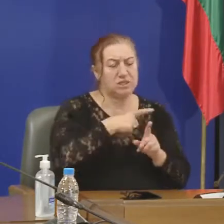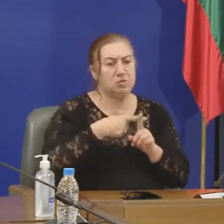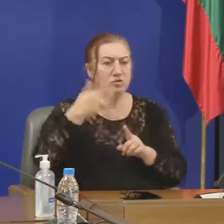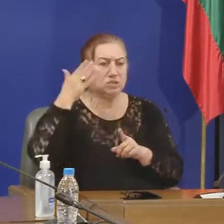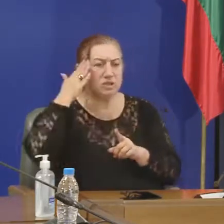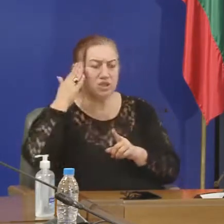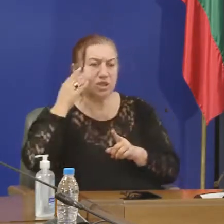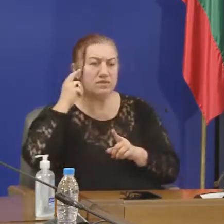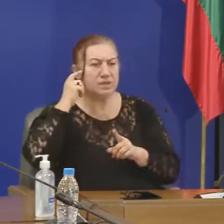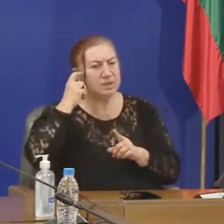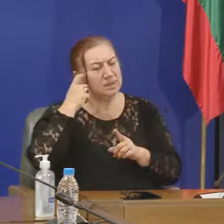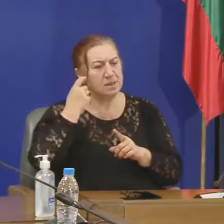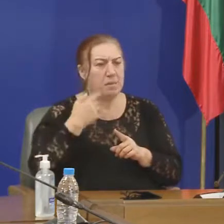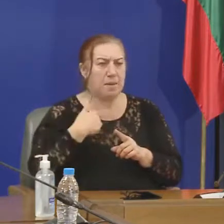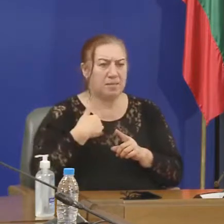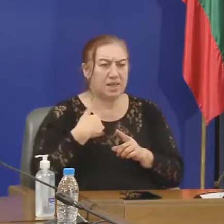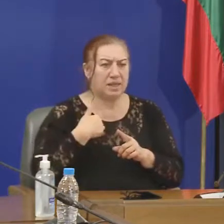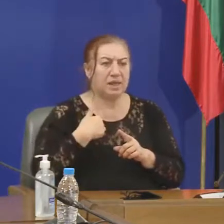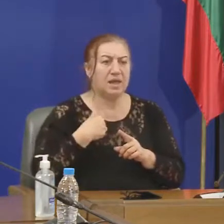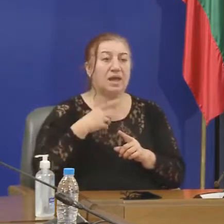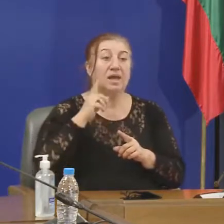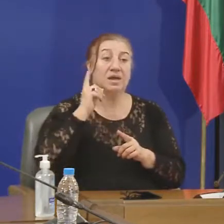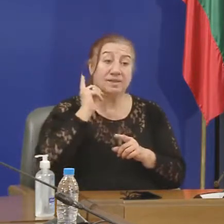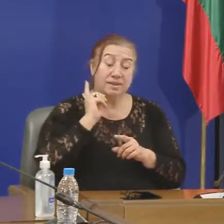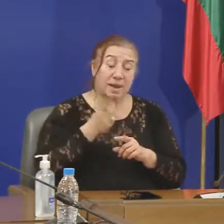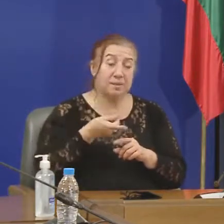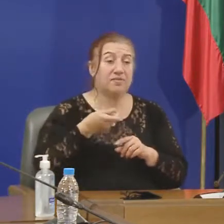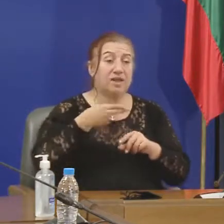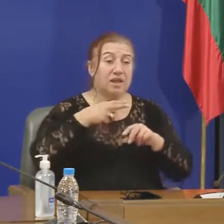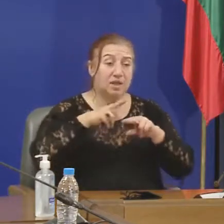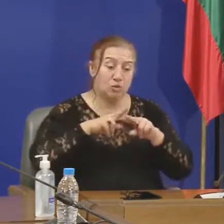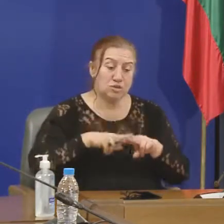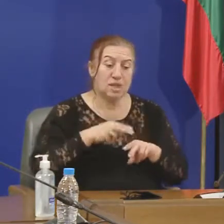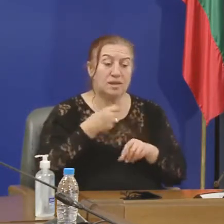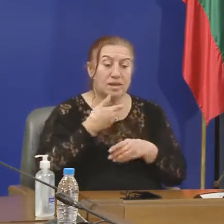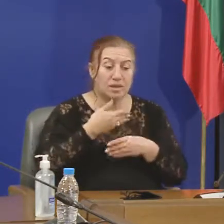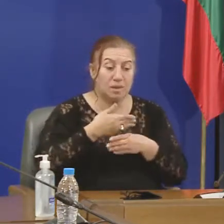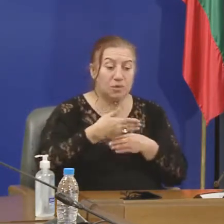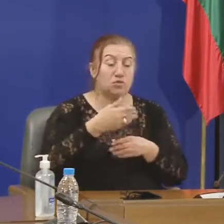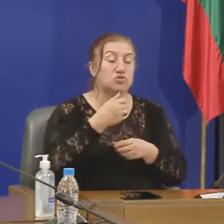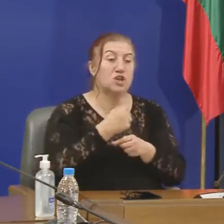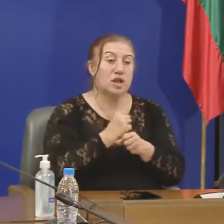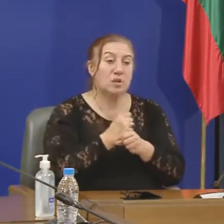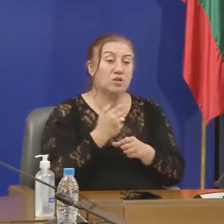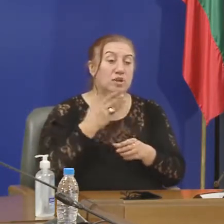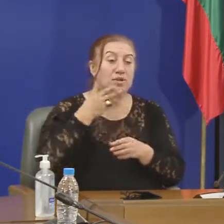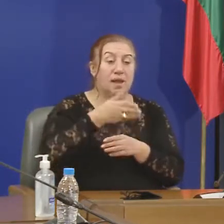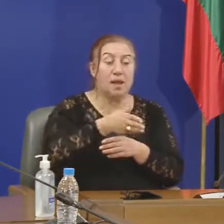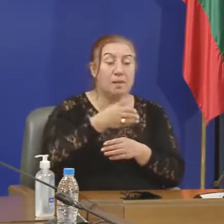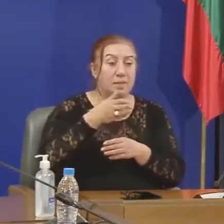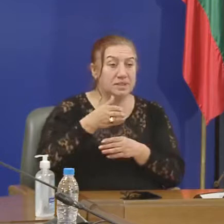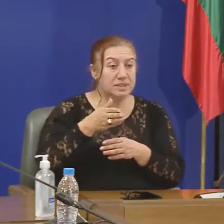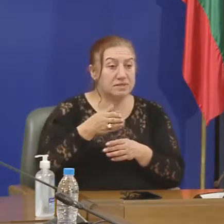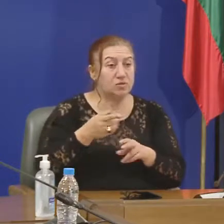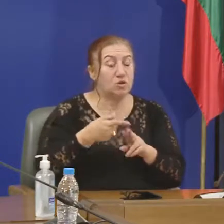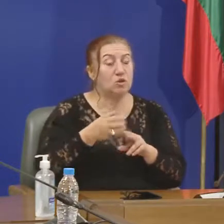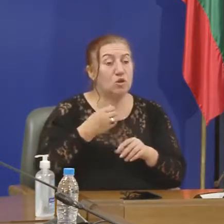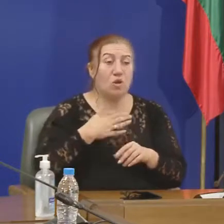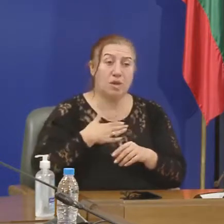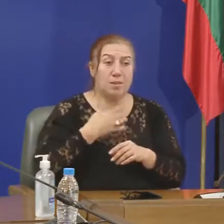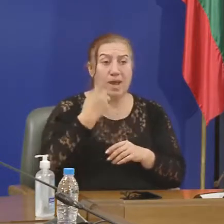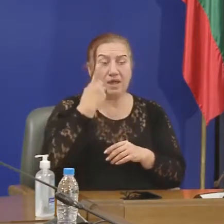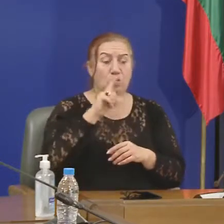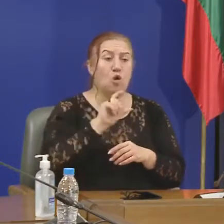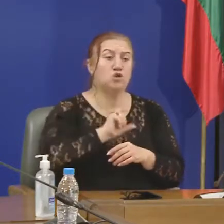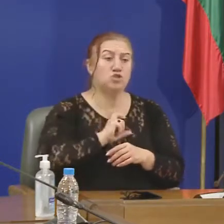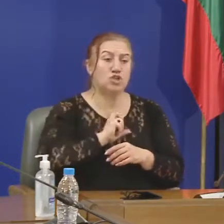още мнението, че трябва да останат да работят присъствено, но има и едно частно училище, което